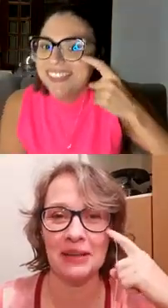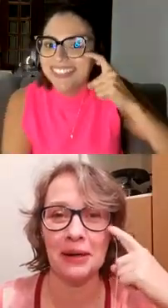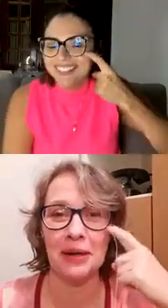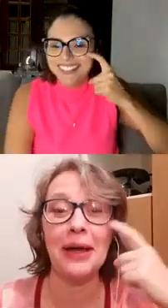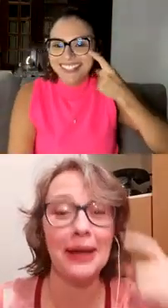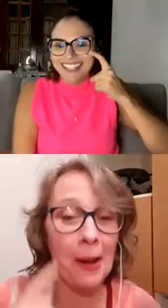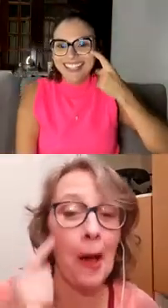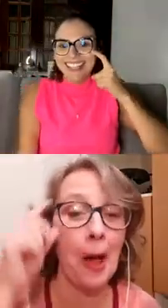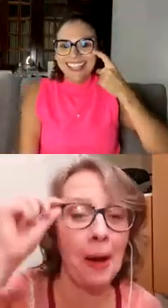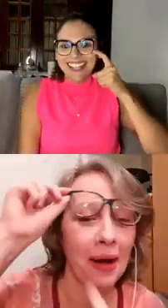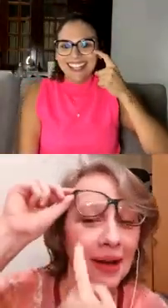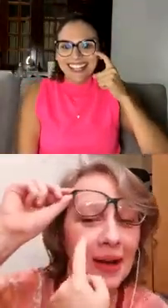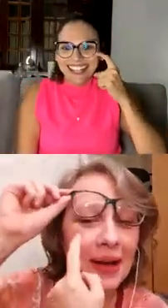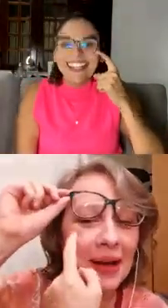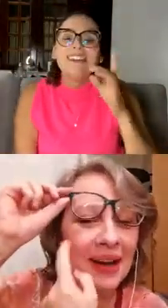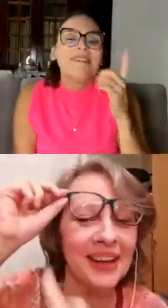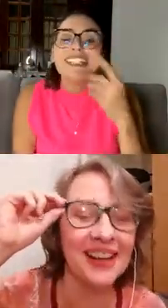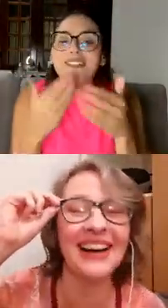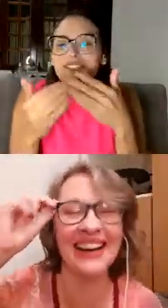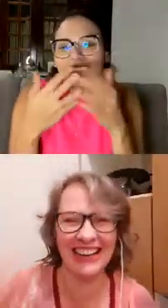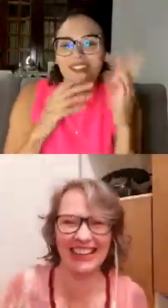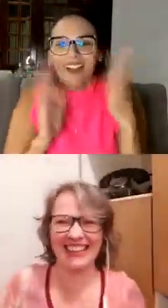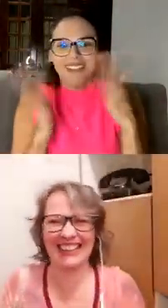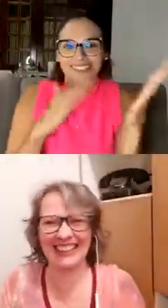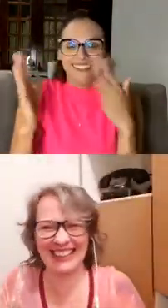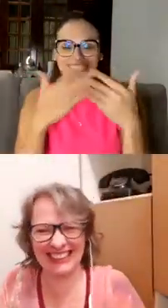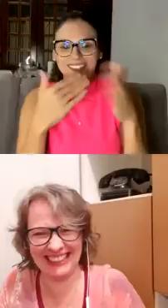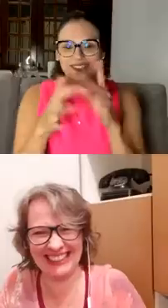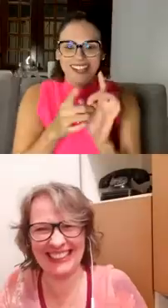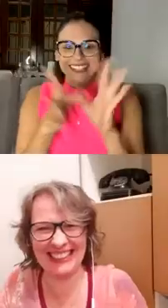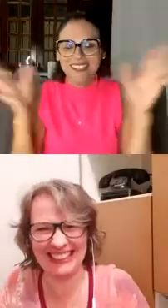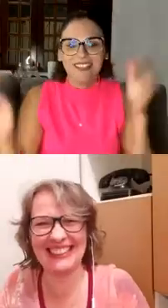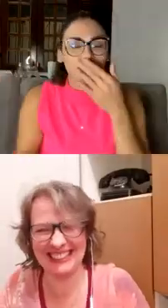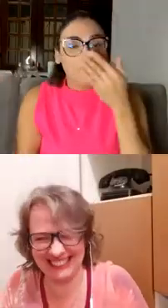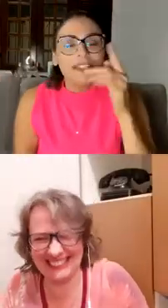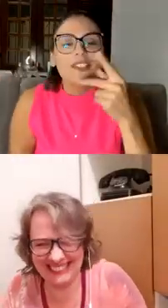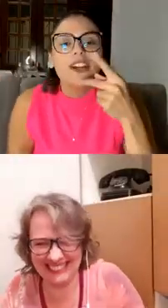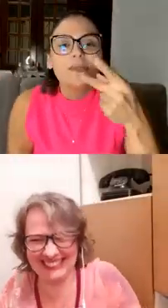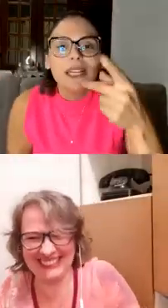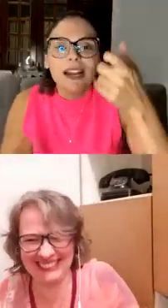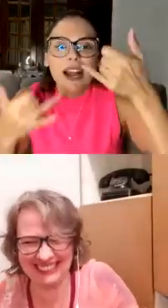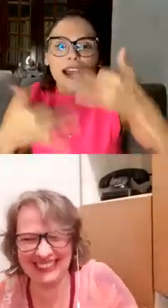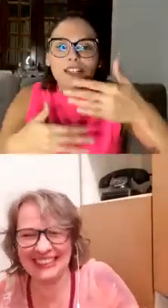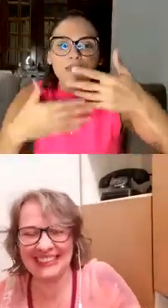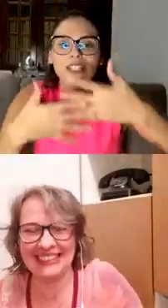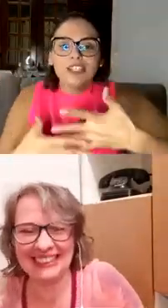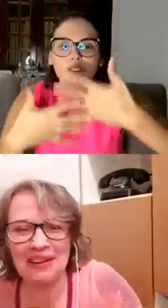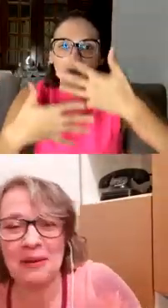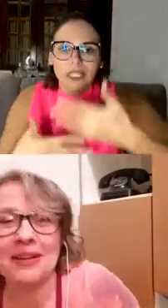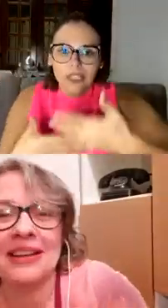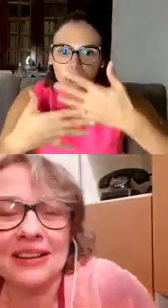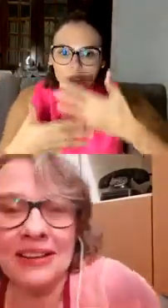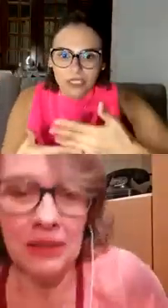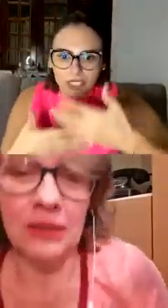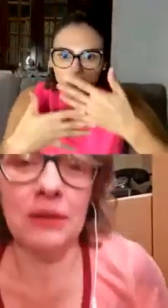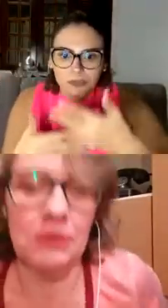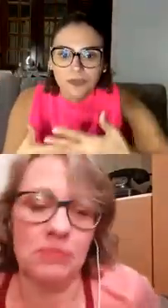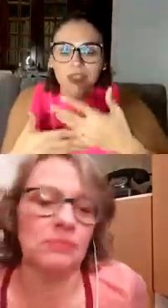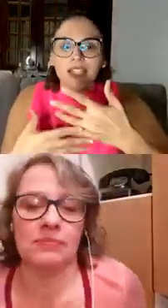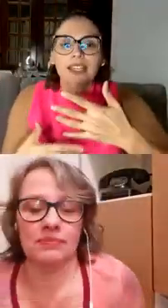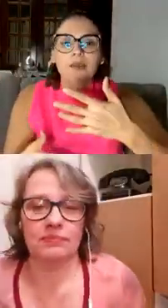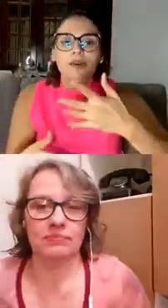sinalzinho, então... Aham. Mas tanto faz o lado, tanto faz, Lívia. Só explicar, a gente vai deixar os comentários